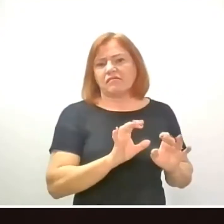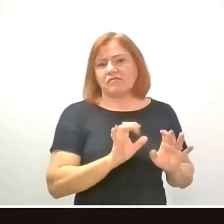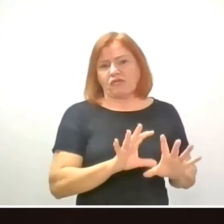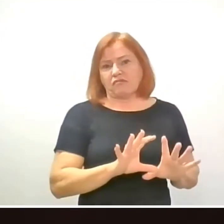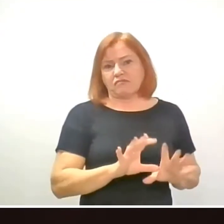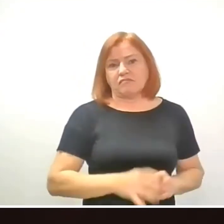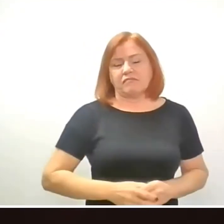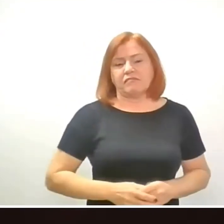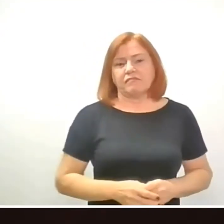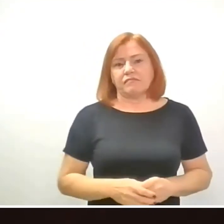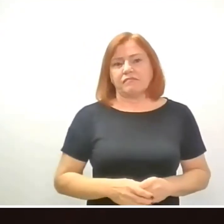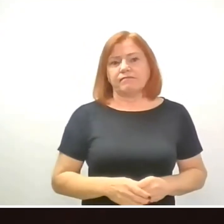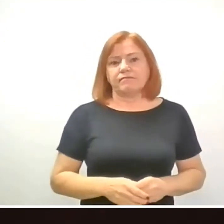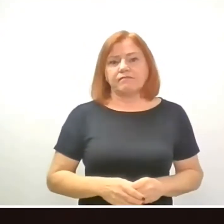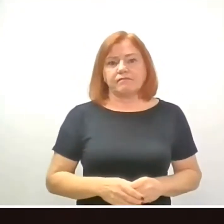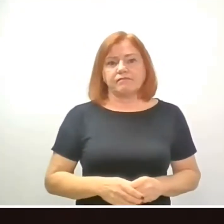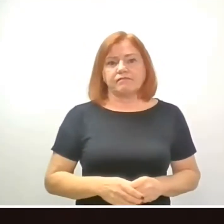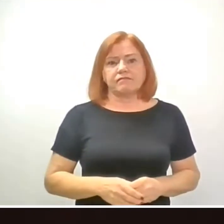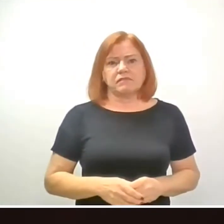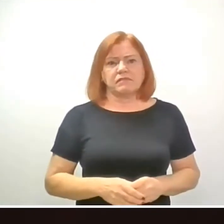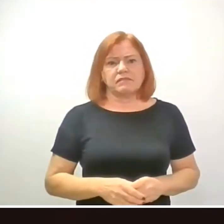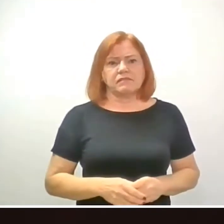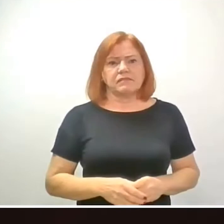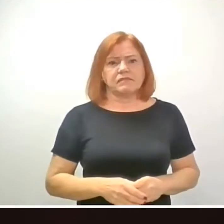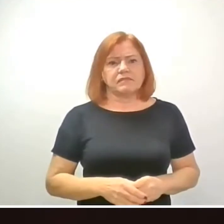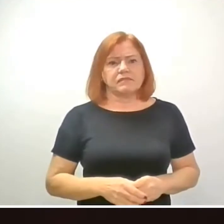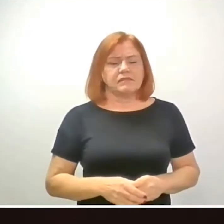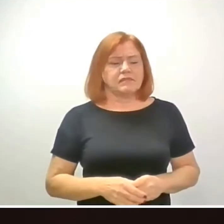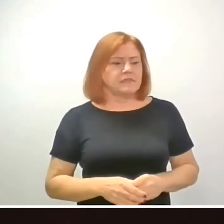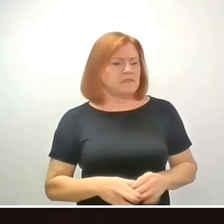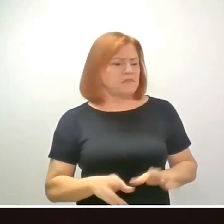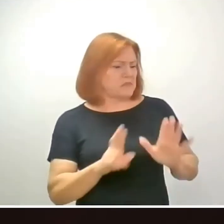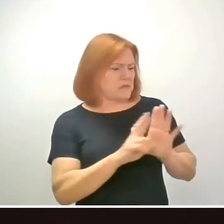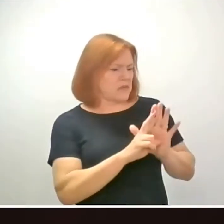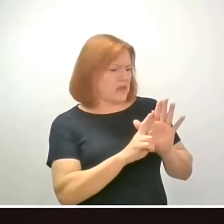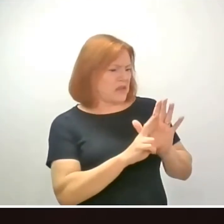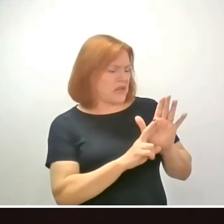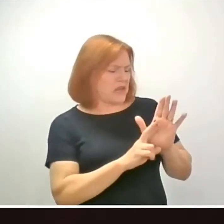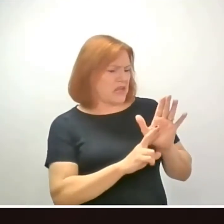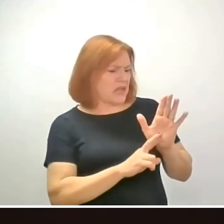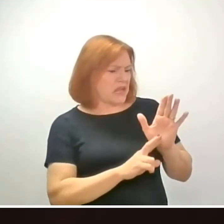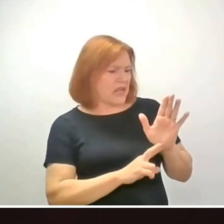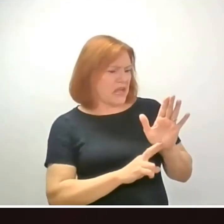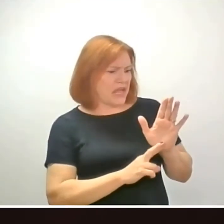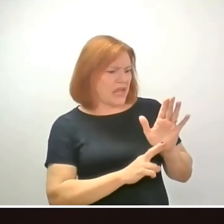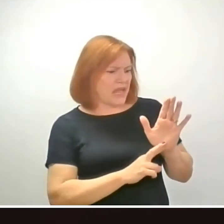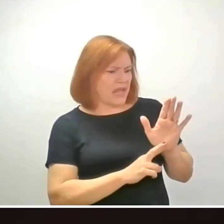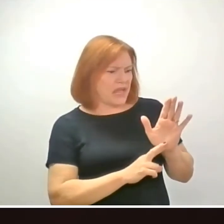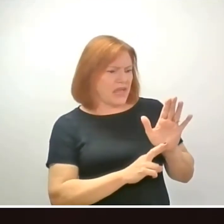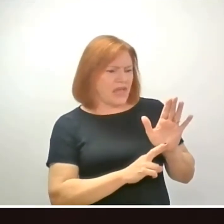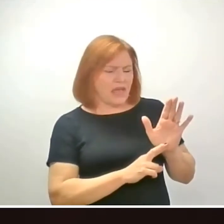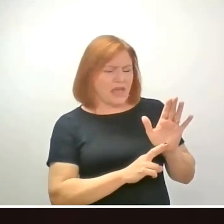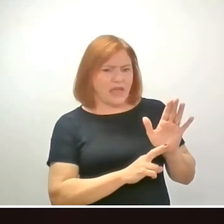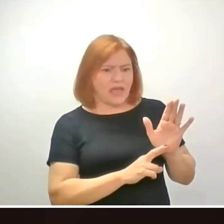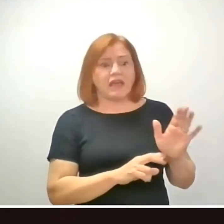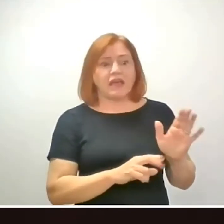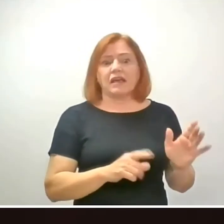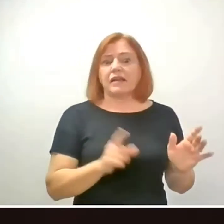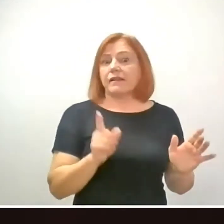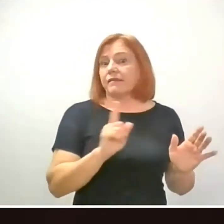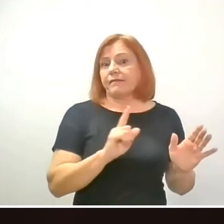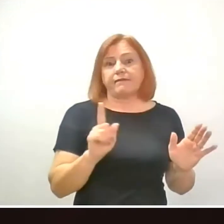é meramente regras, né? Letras pretas, um papel branco para a gente observar. Não é.